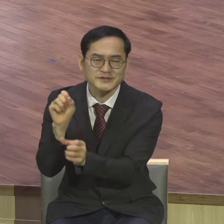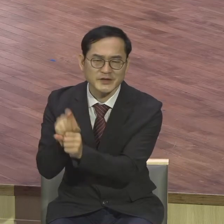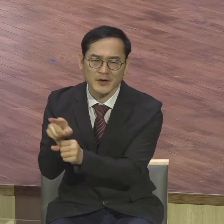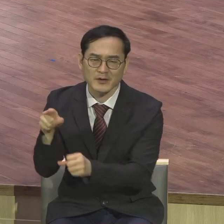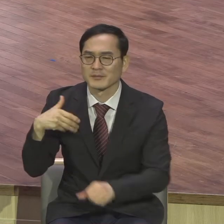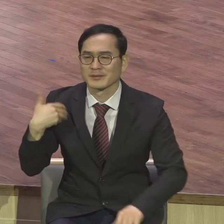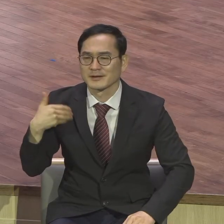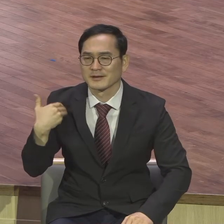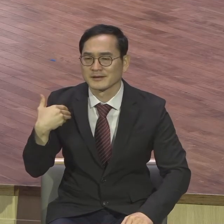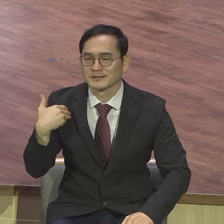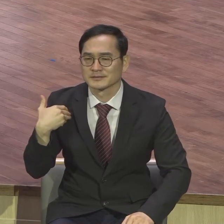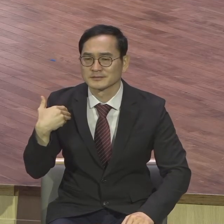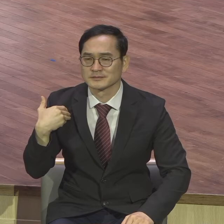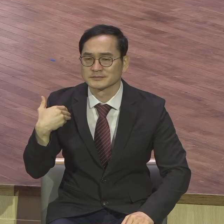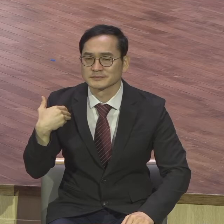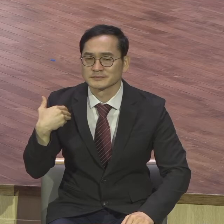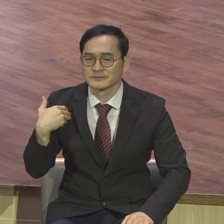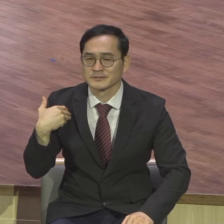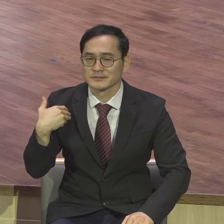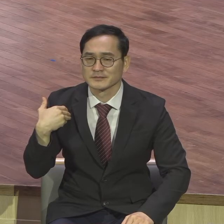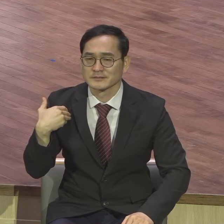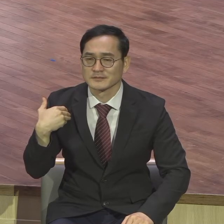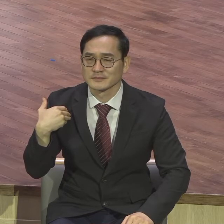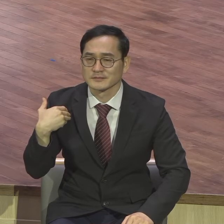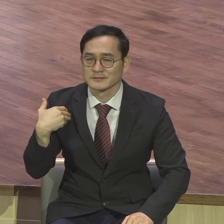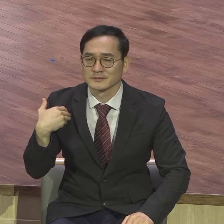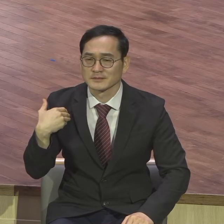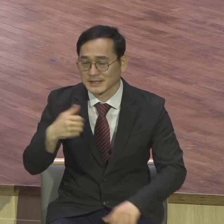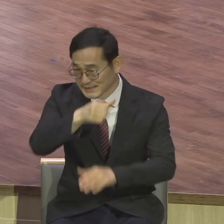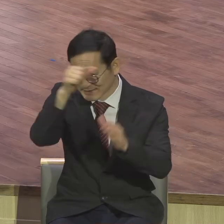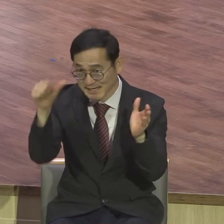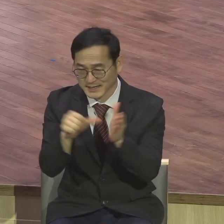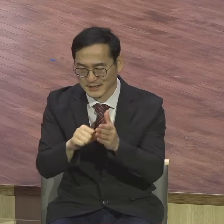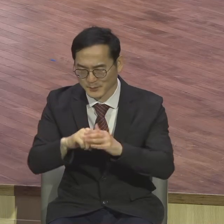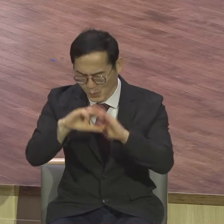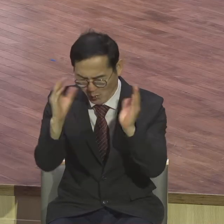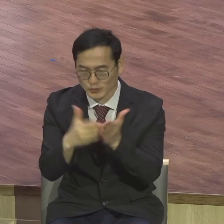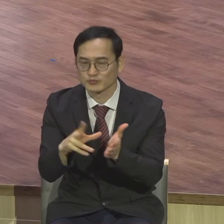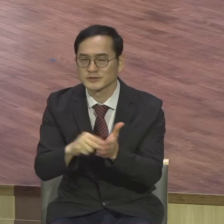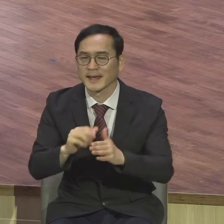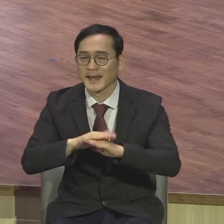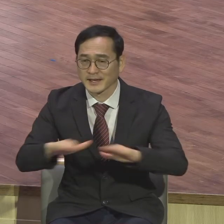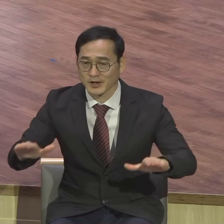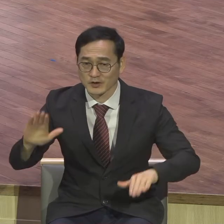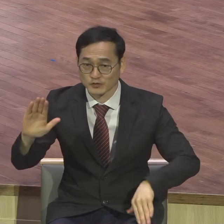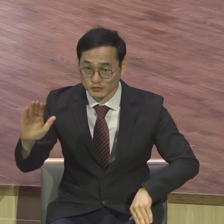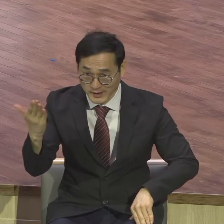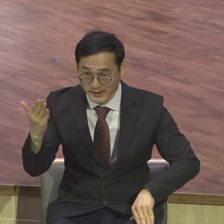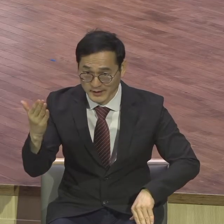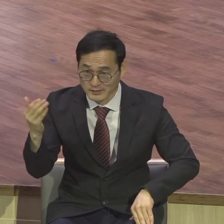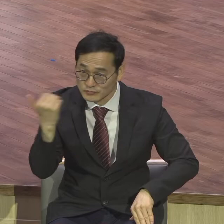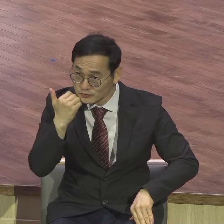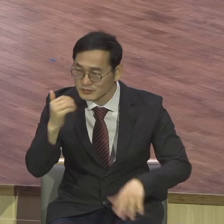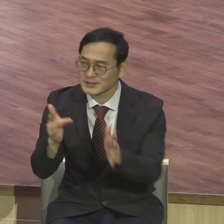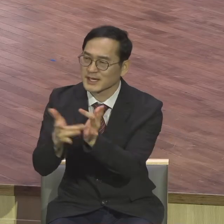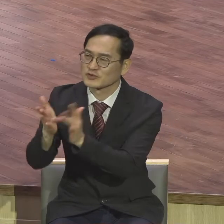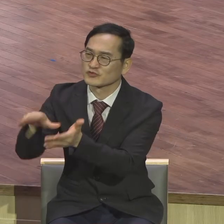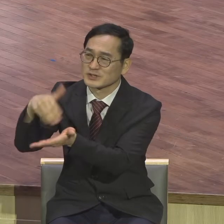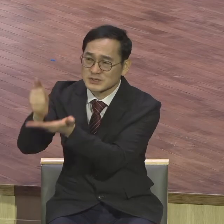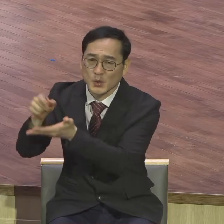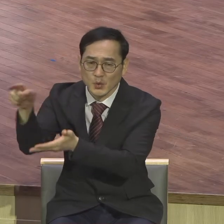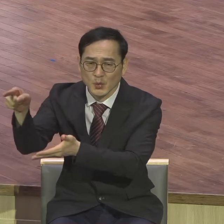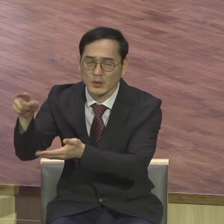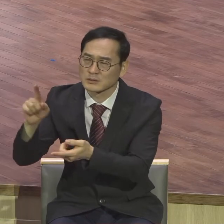사실은 인생의 해답이신 이 예수가 도대체 누군지 몰라서 안